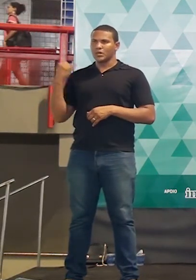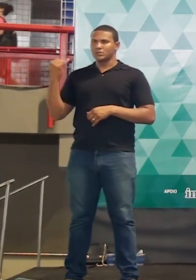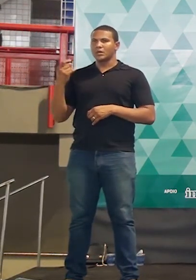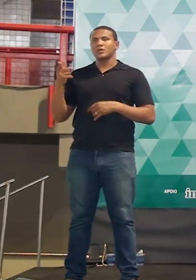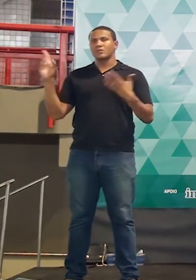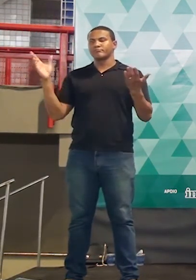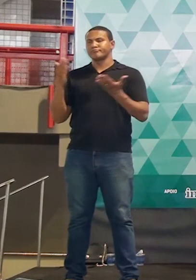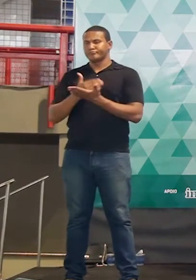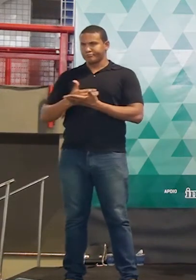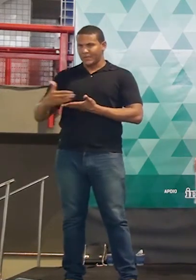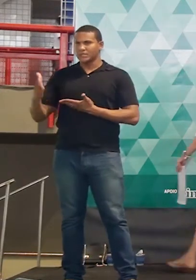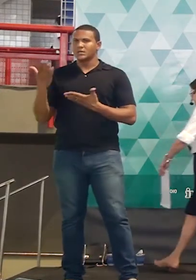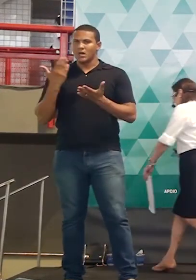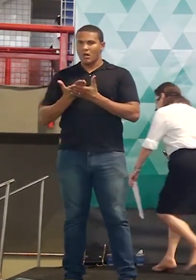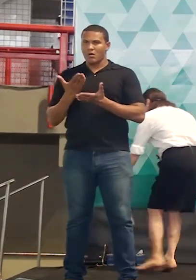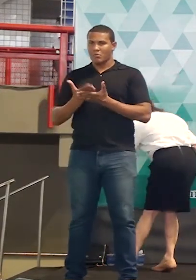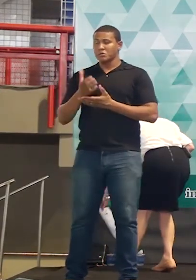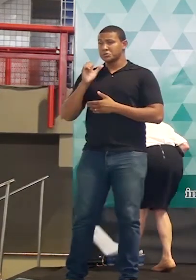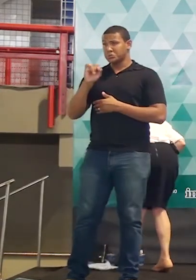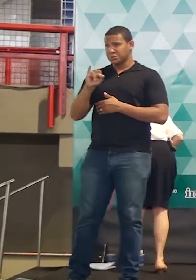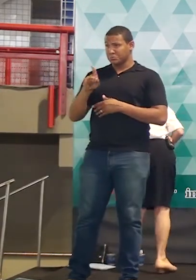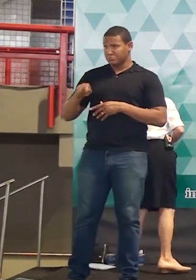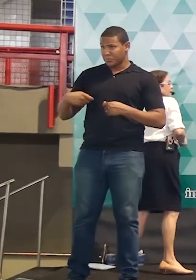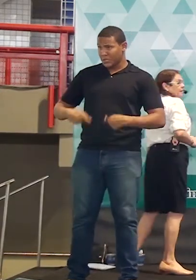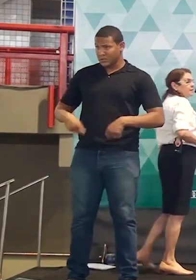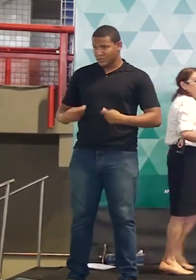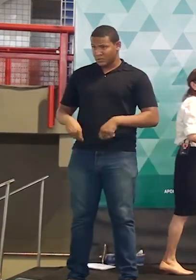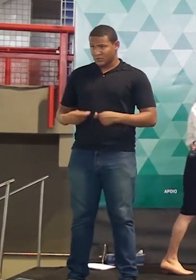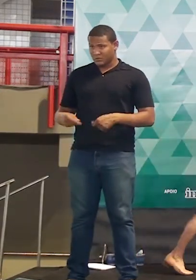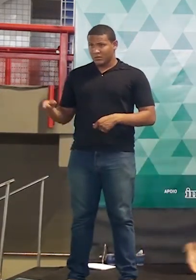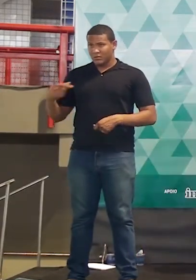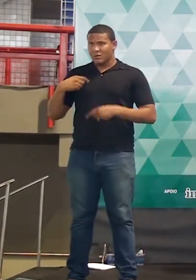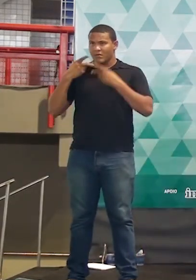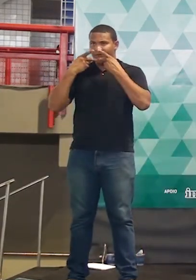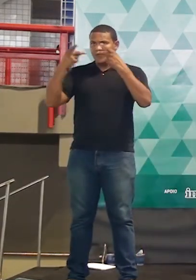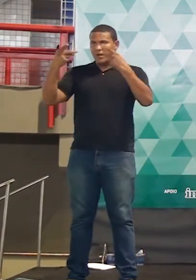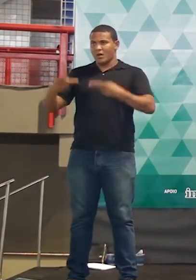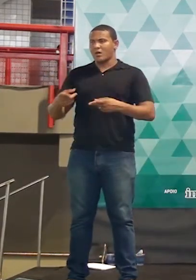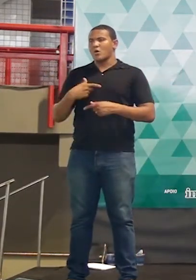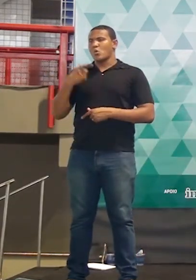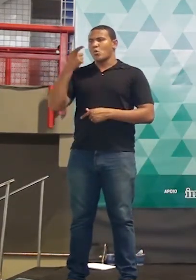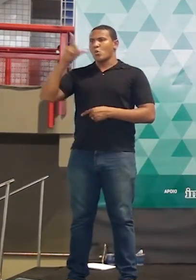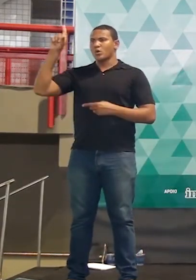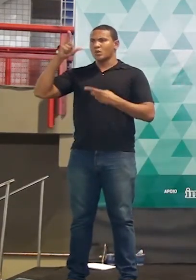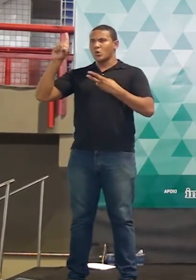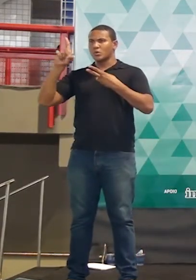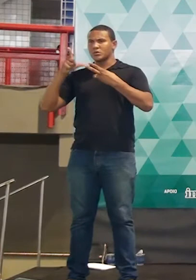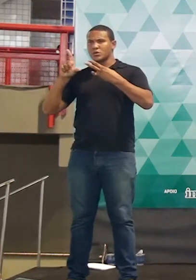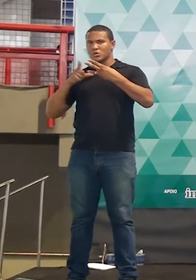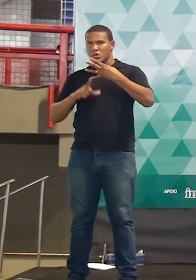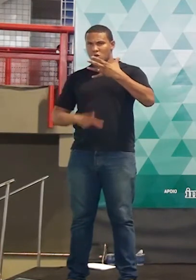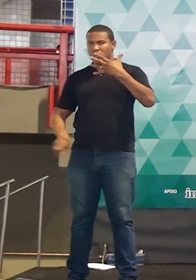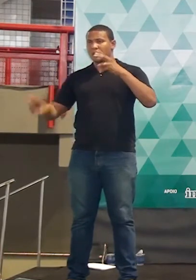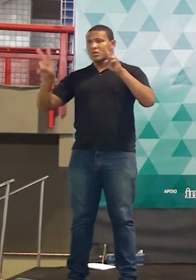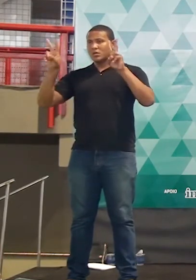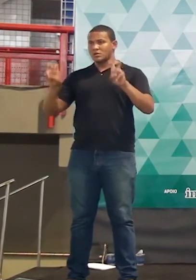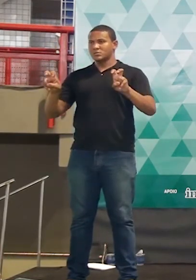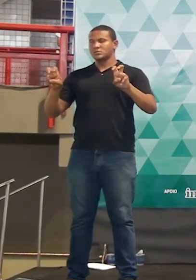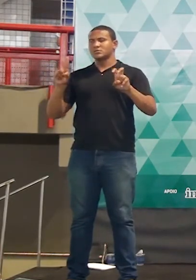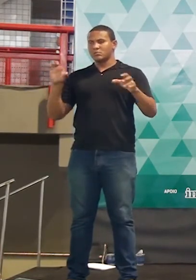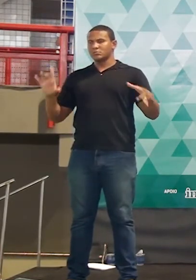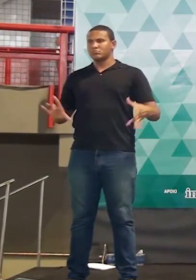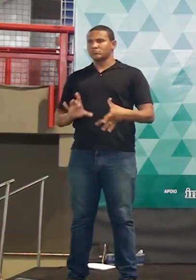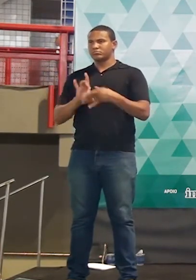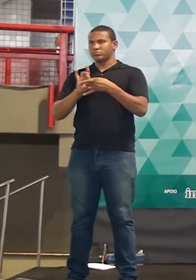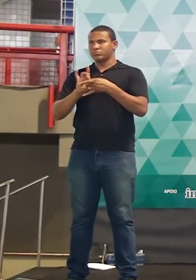aula e caso seja necessário, eu falarei de outras coisas relacionadas a esse assunto que